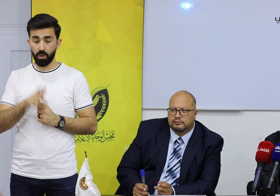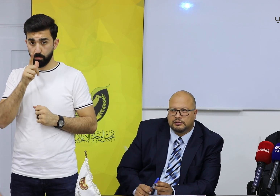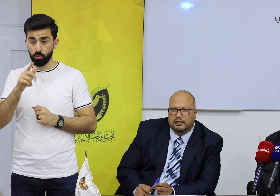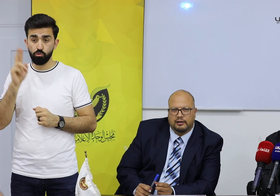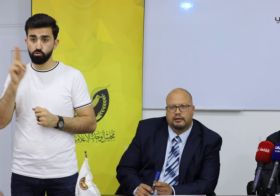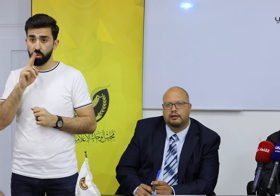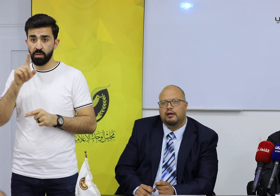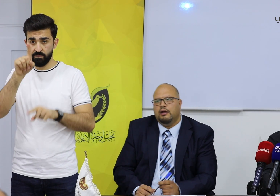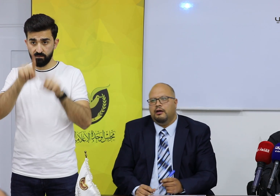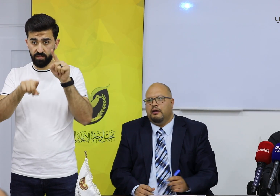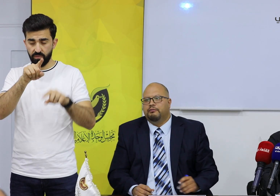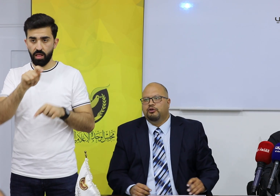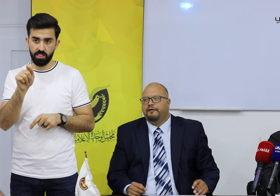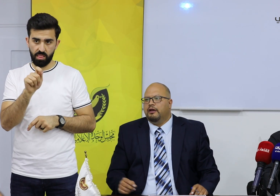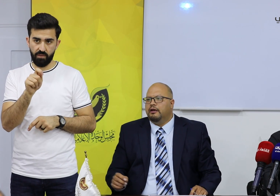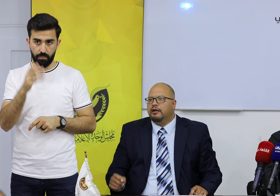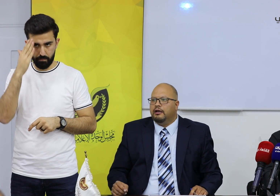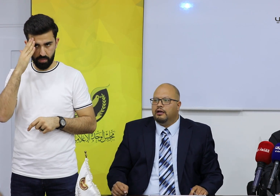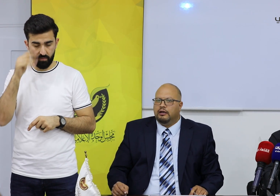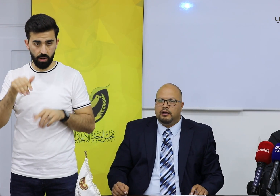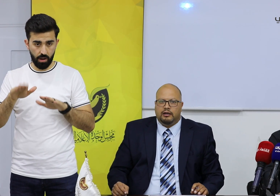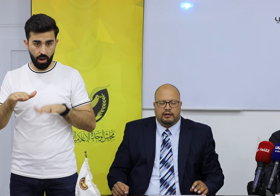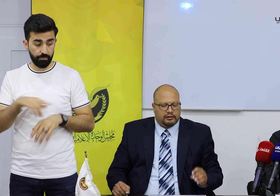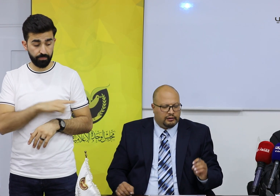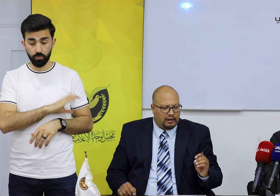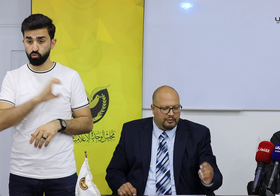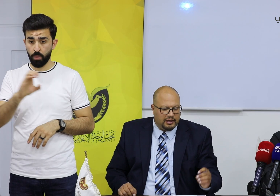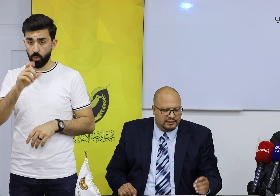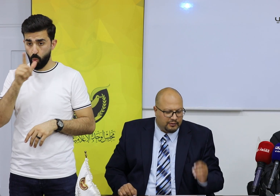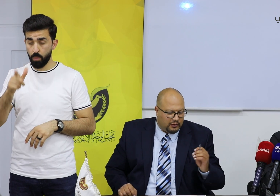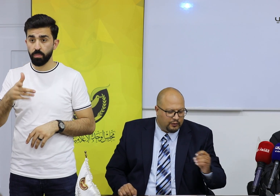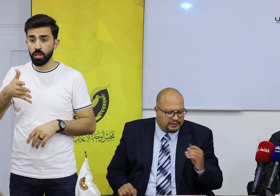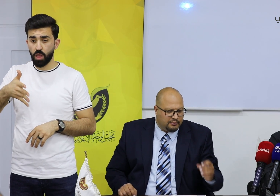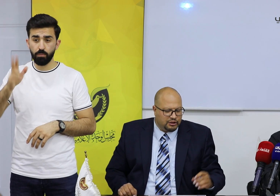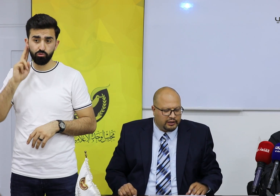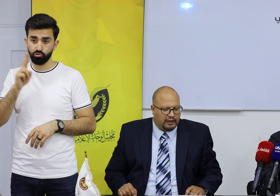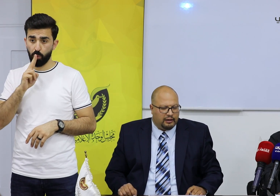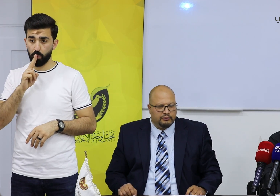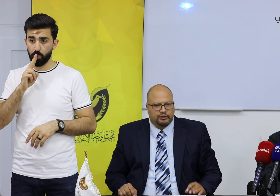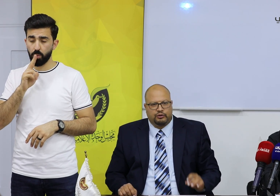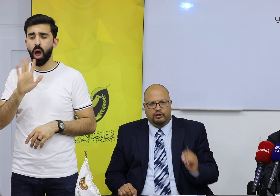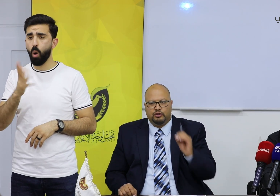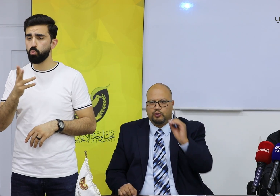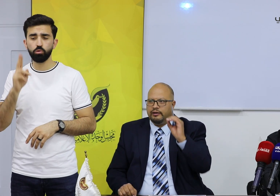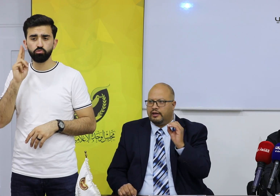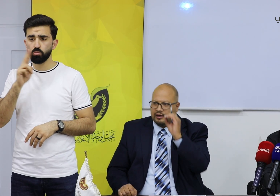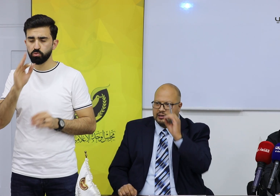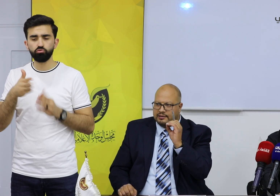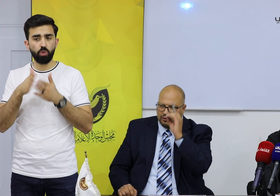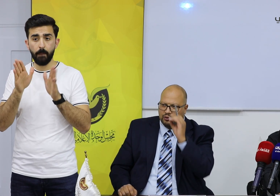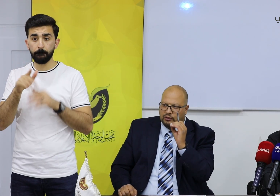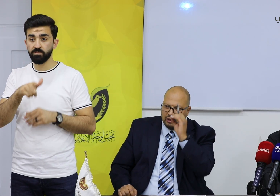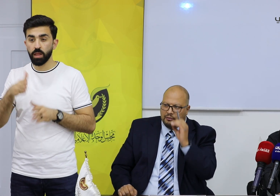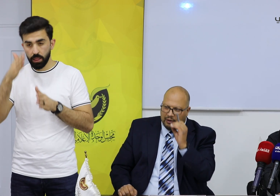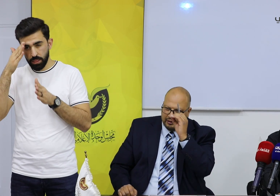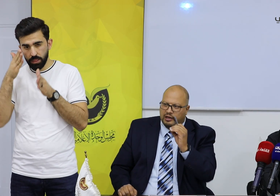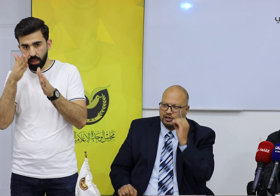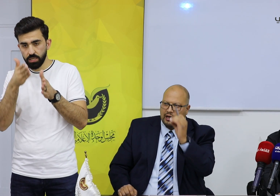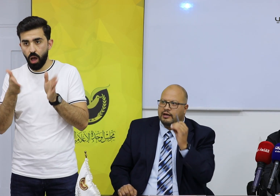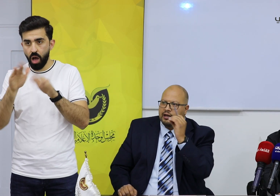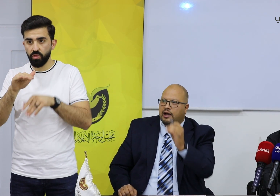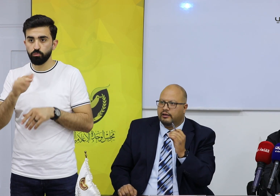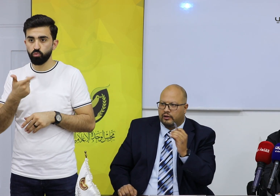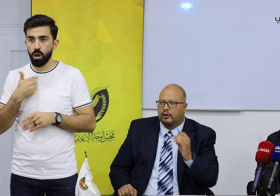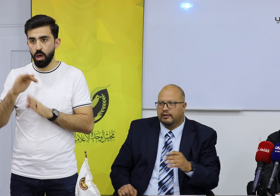مكسر. لسه مكسر. شوفي الطالب الاصم او الاصم بشكل عام برضه عنده شويه تركيز بيكون